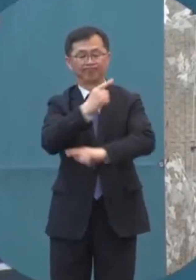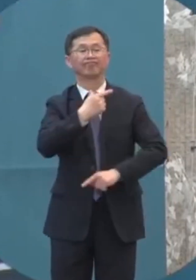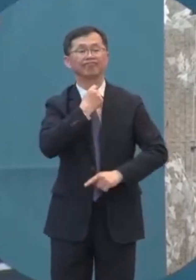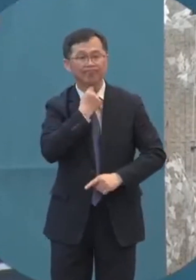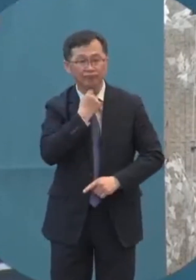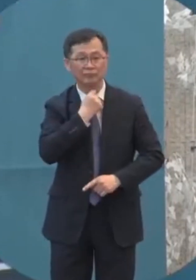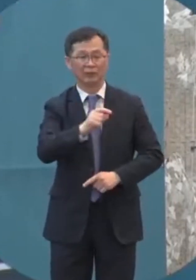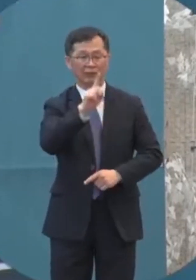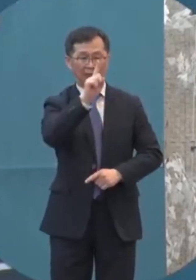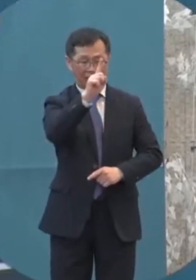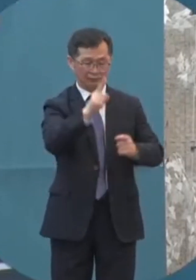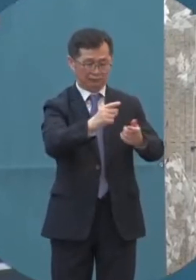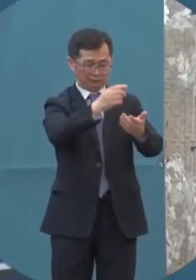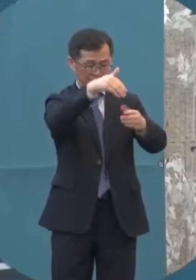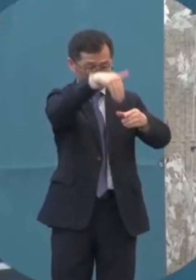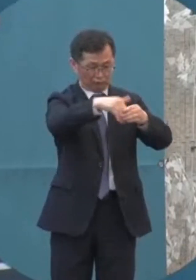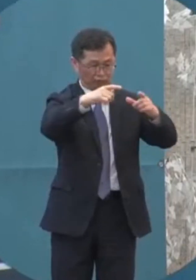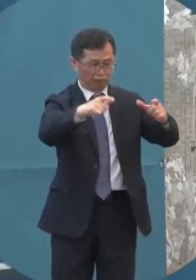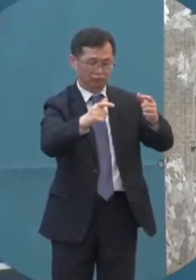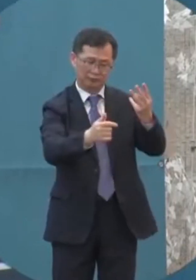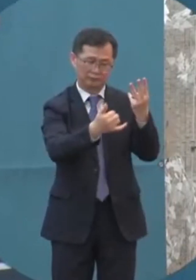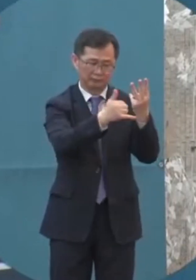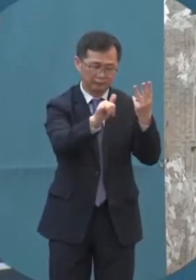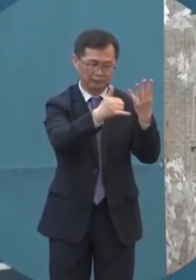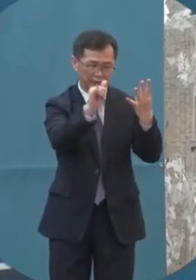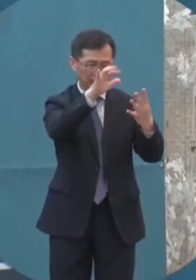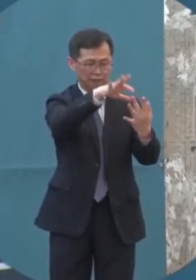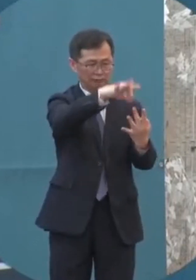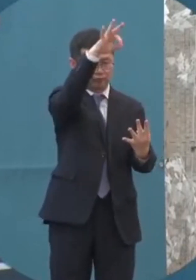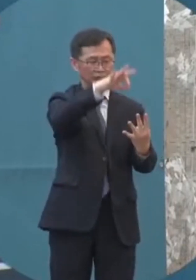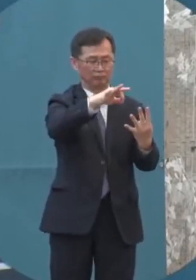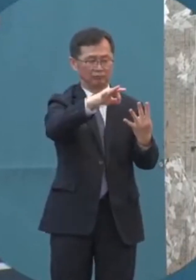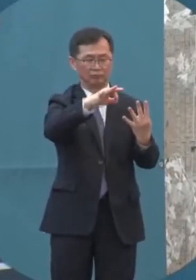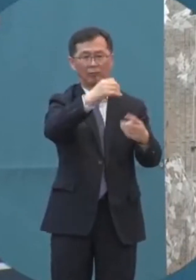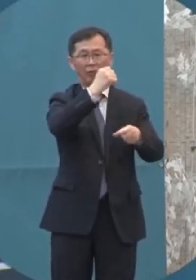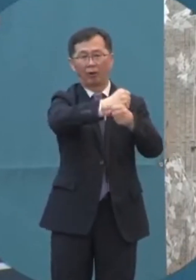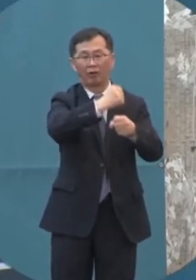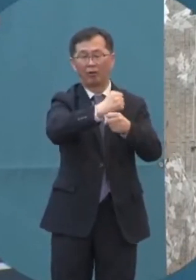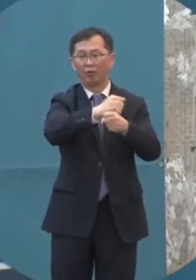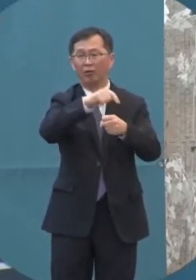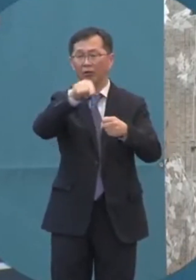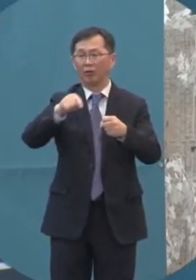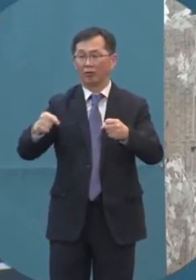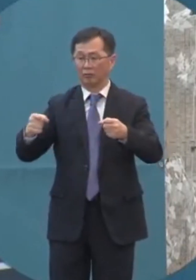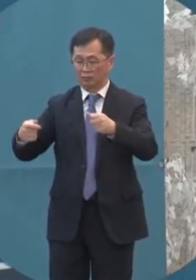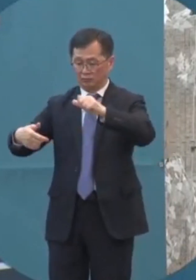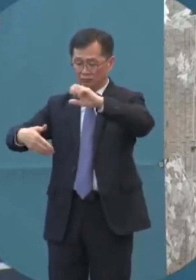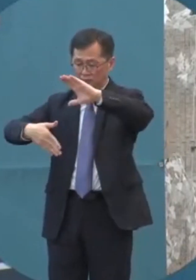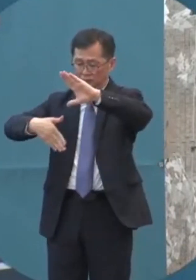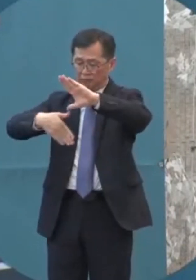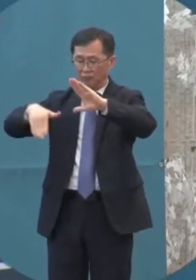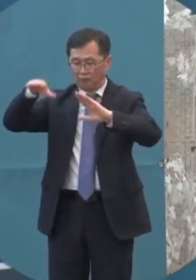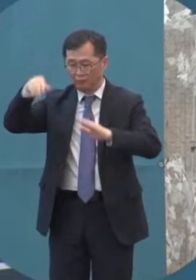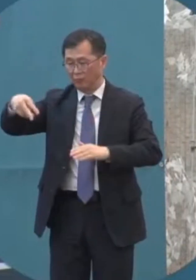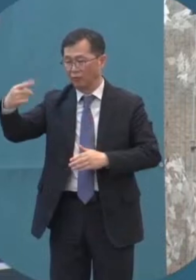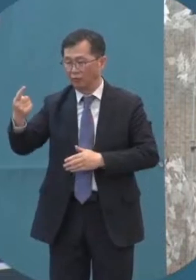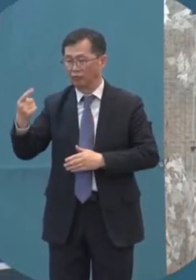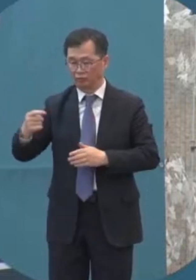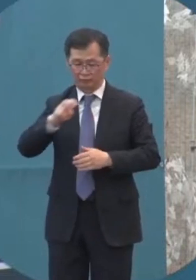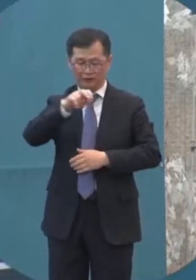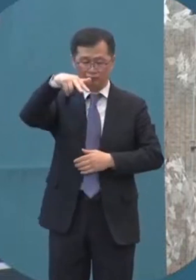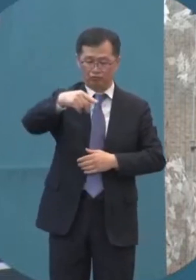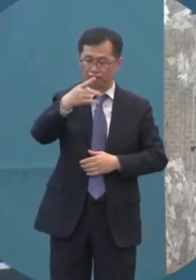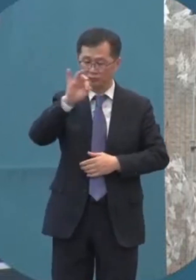한 선거구에서 3명, 4명 뽑는. 그렇게 해서 영남에서도 민주당 국회의원이